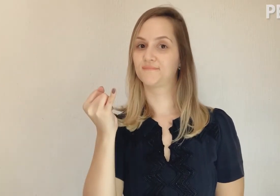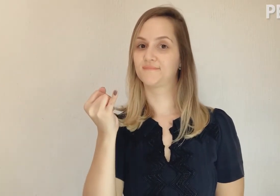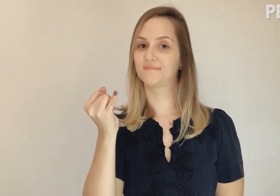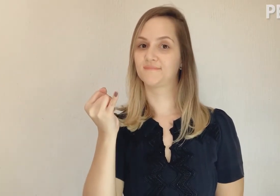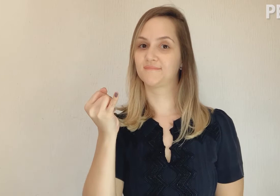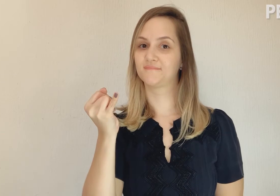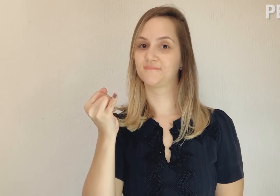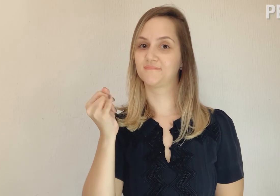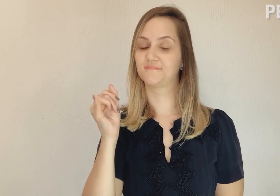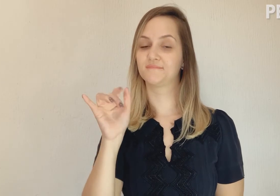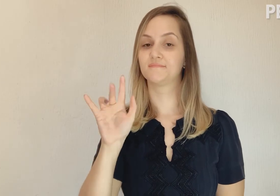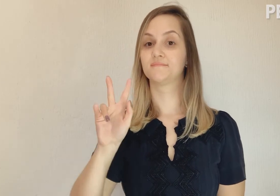J.